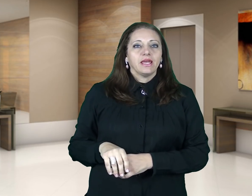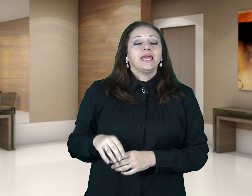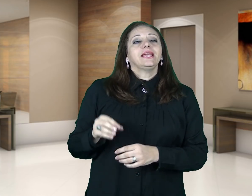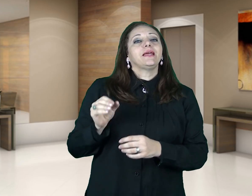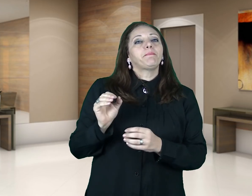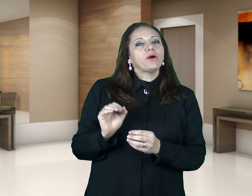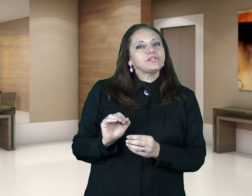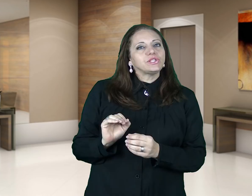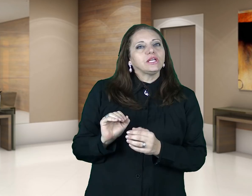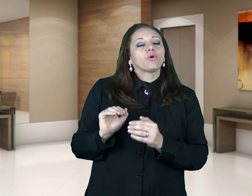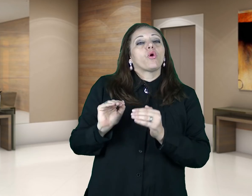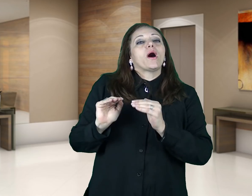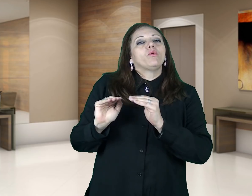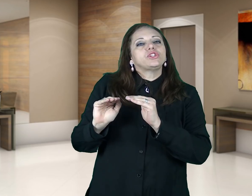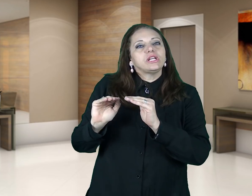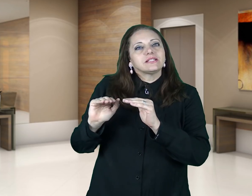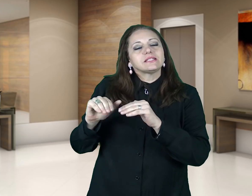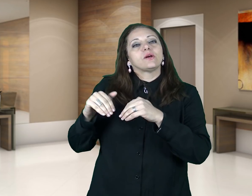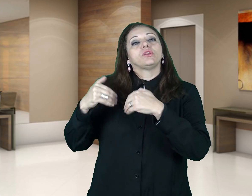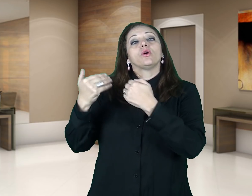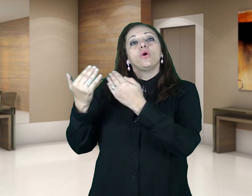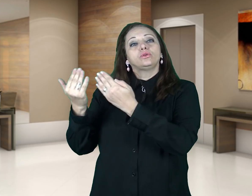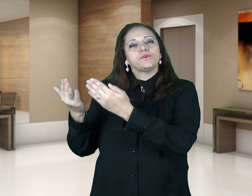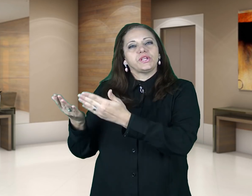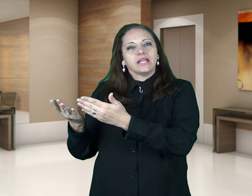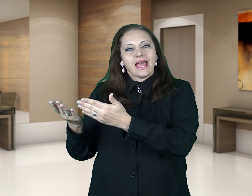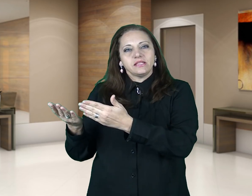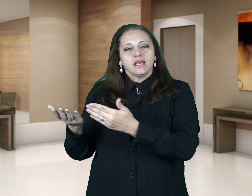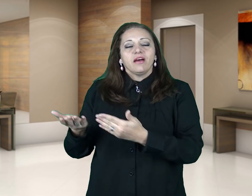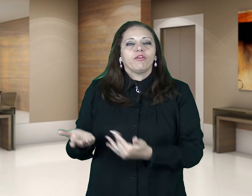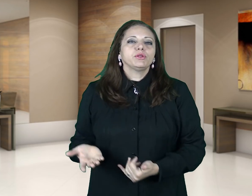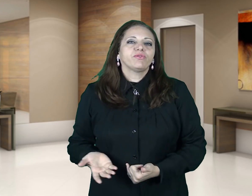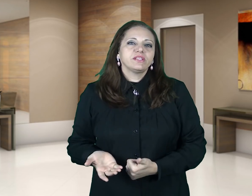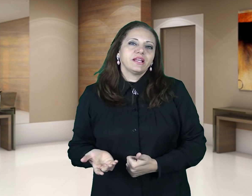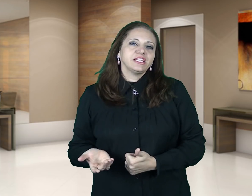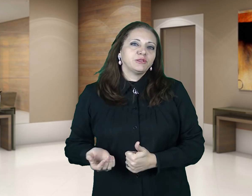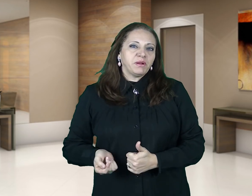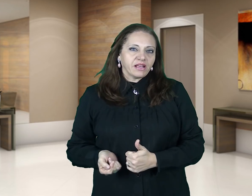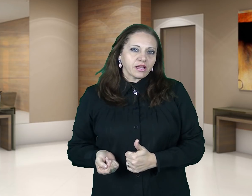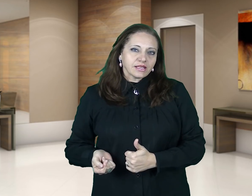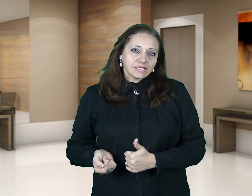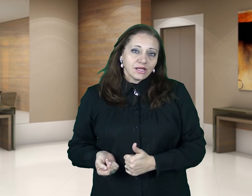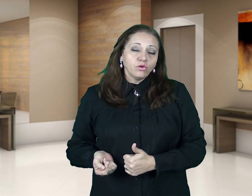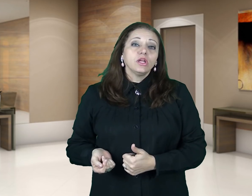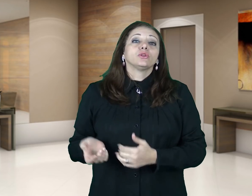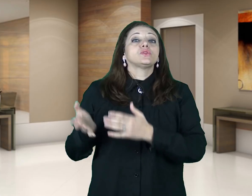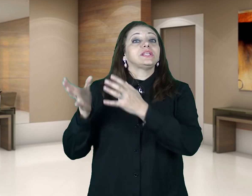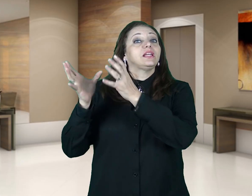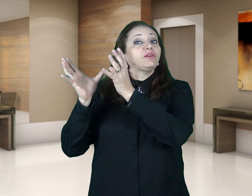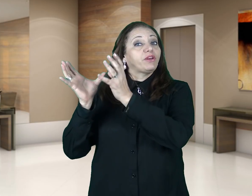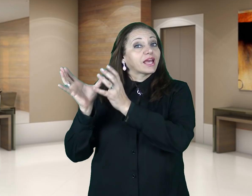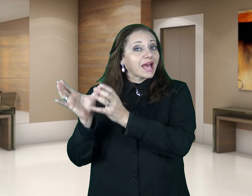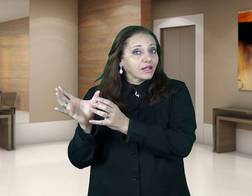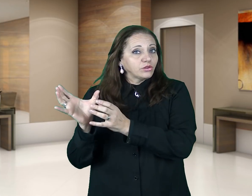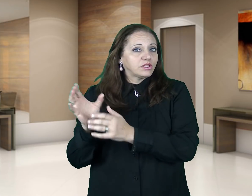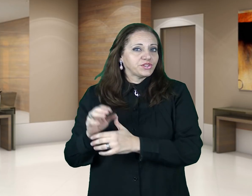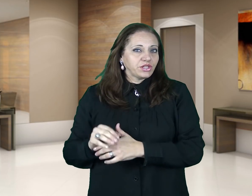Diafragma. E depois sim, com a utilização de outros sinais, vamos fazer a explicação do significado